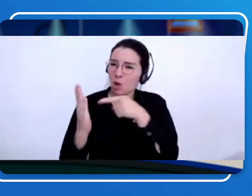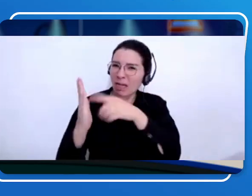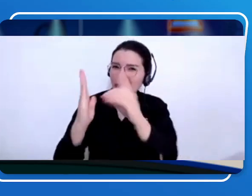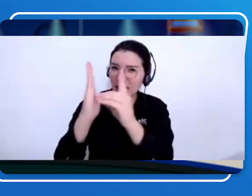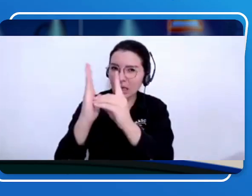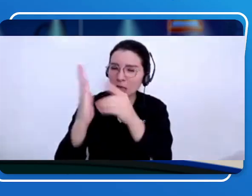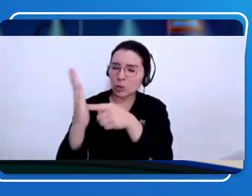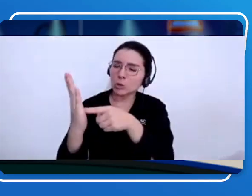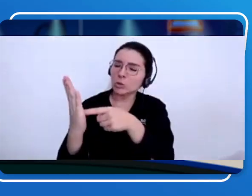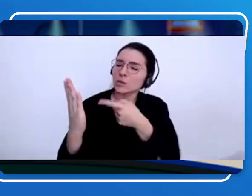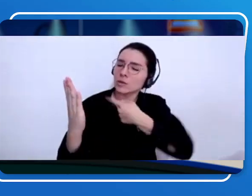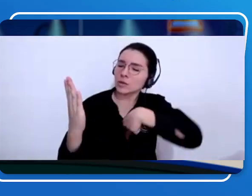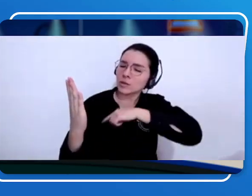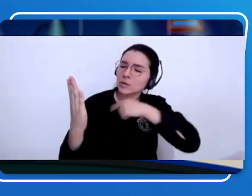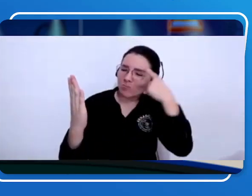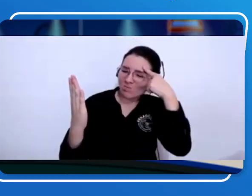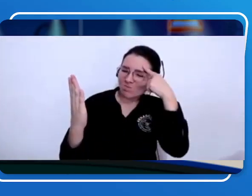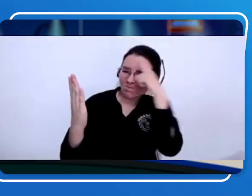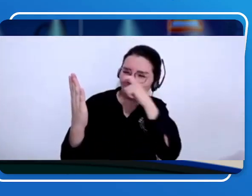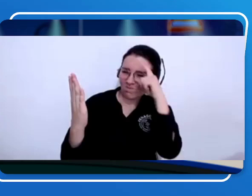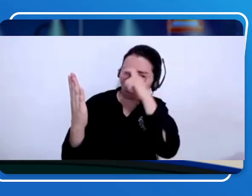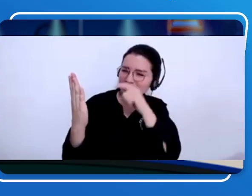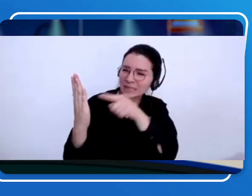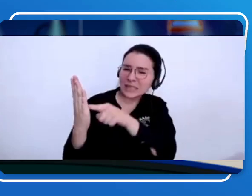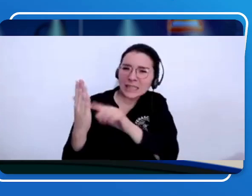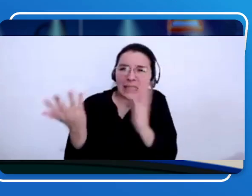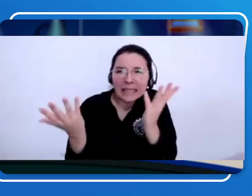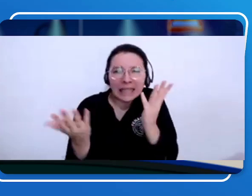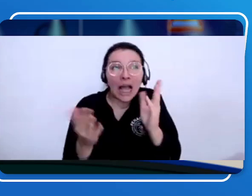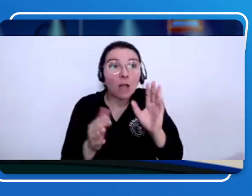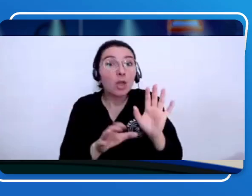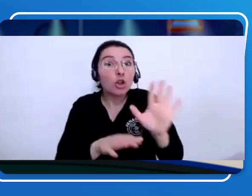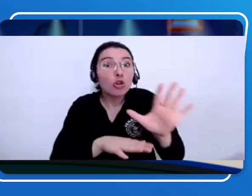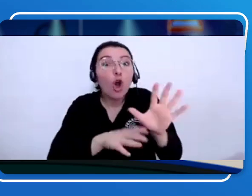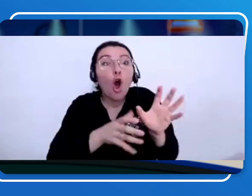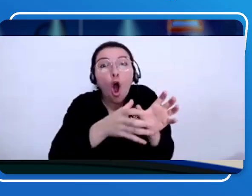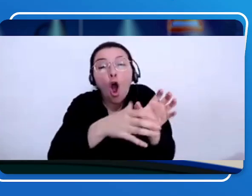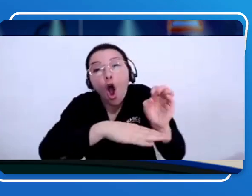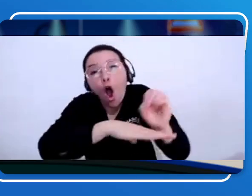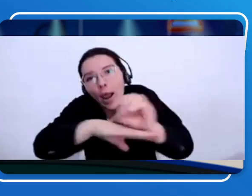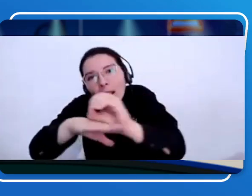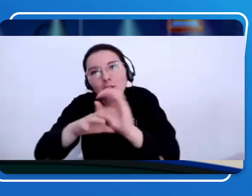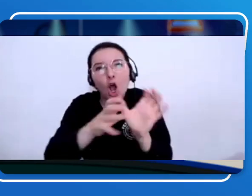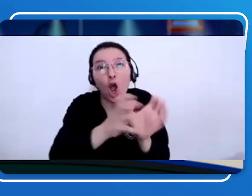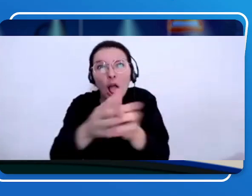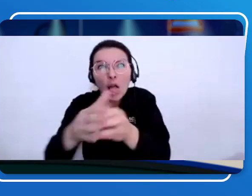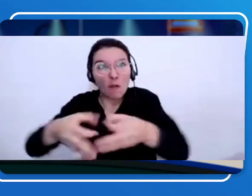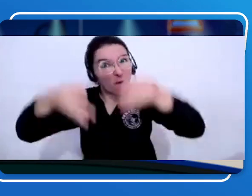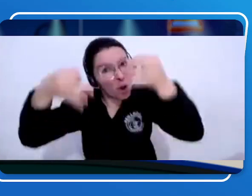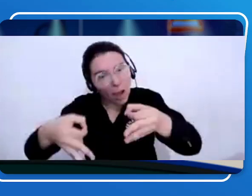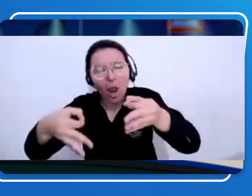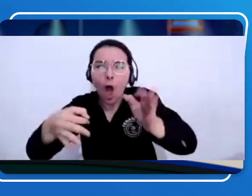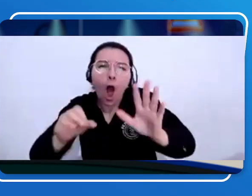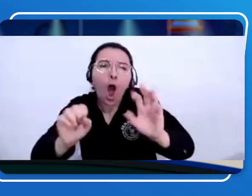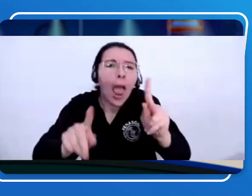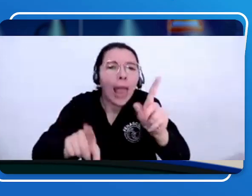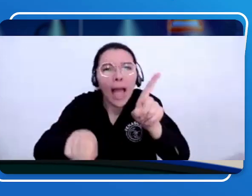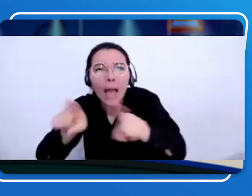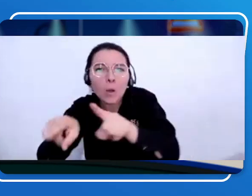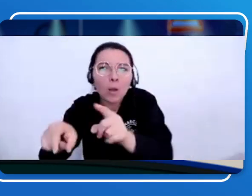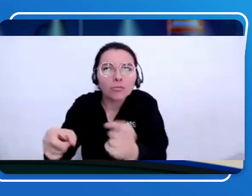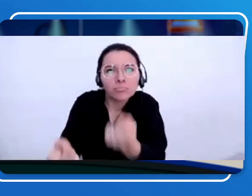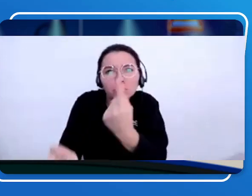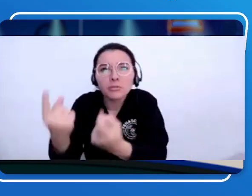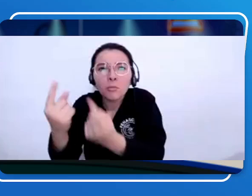razonable que era permitir que organizaciones no estrictamente formales participaran de estos escenarios,